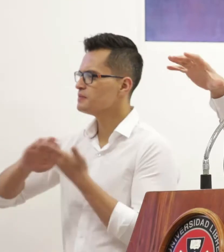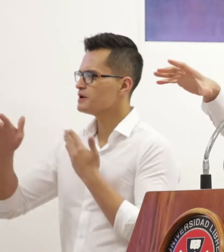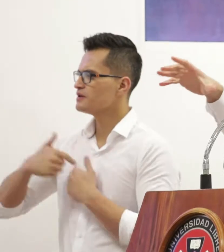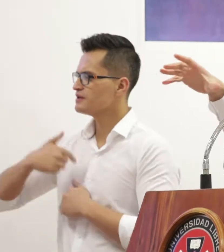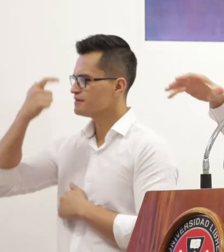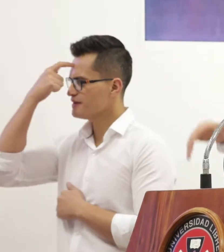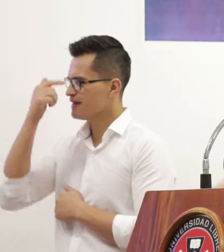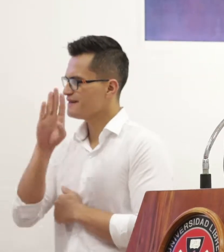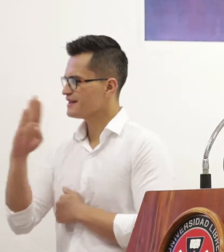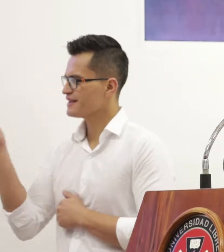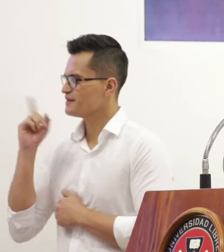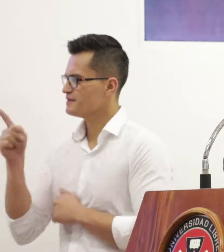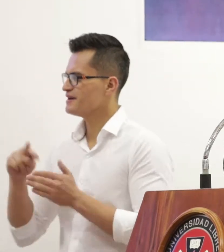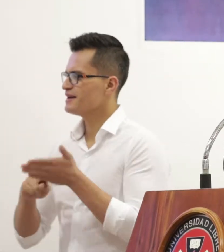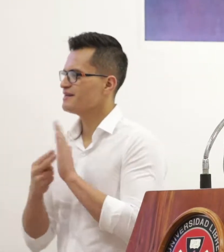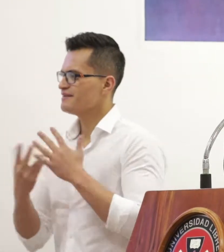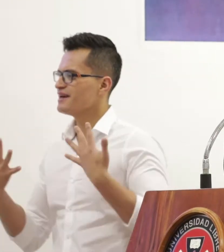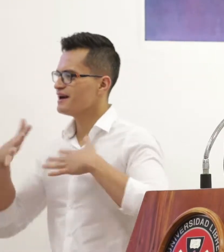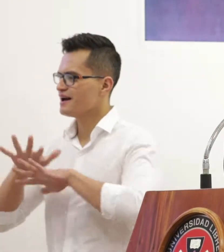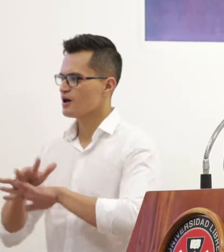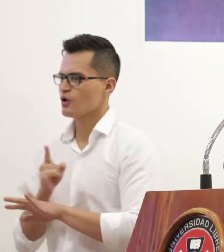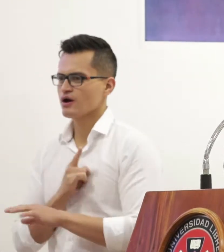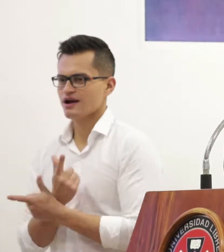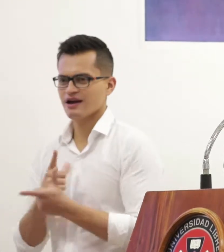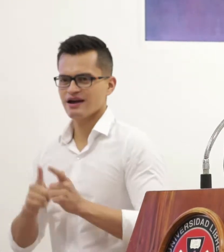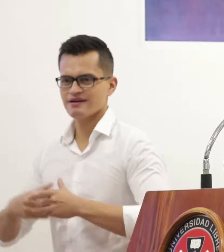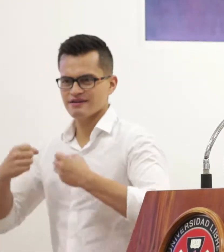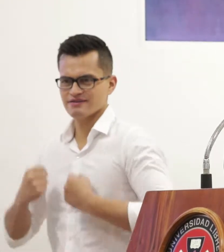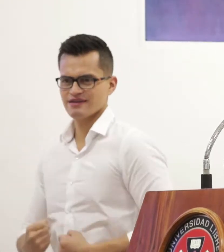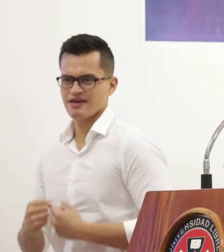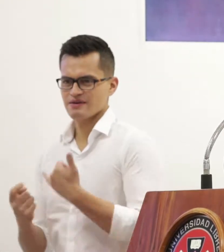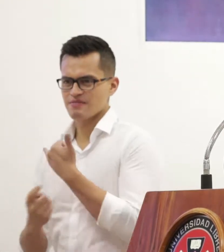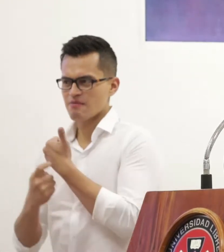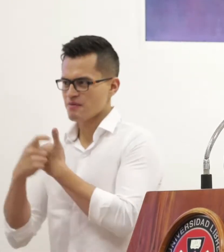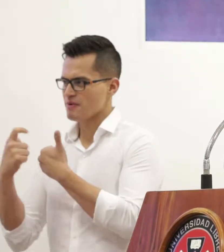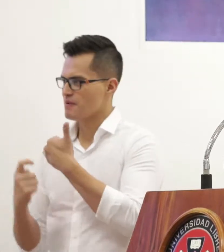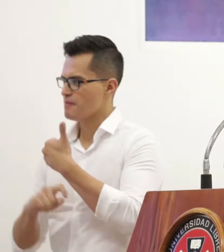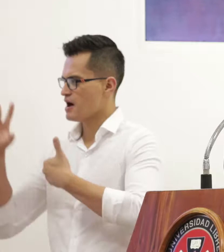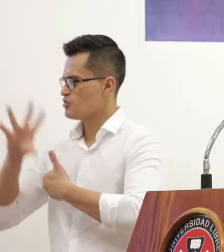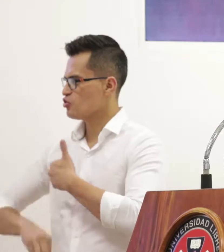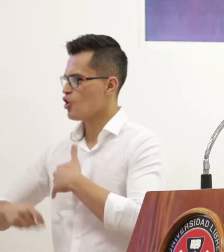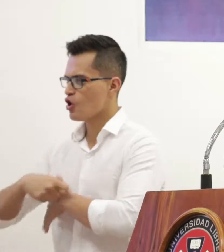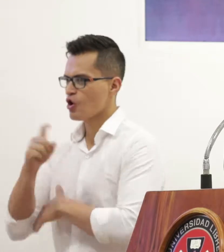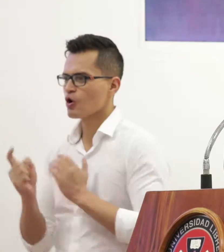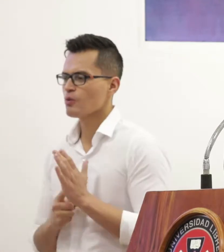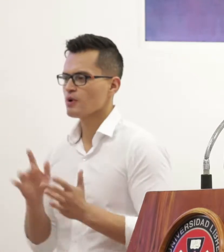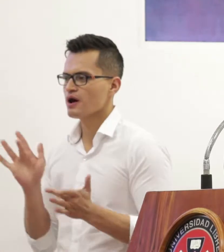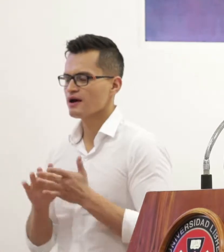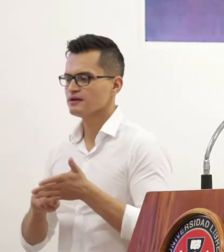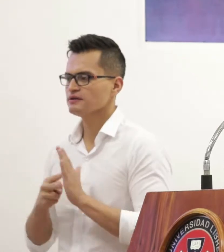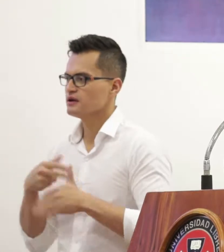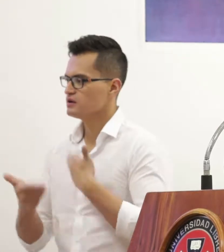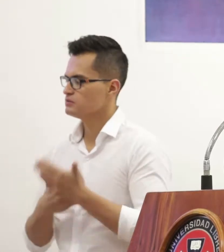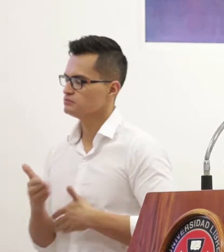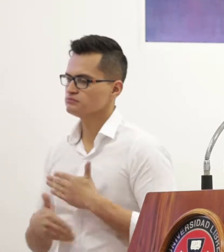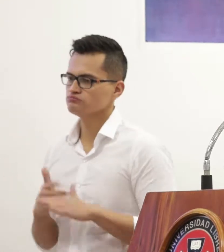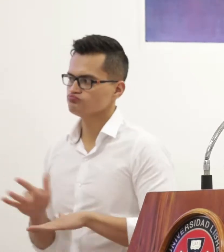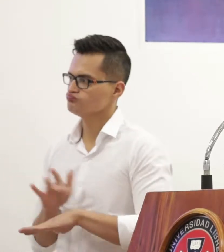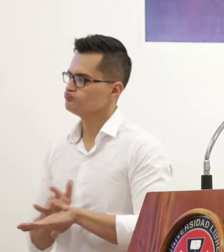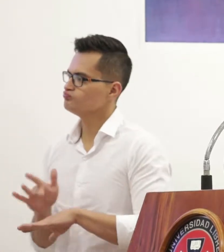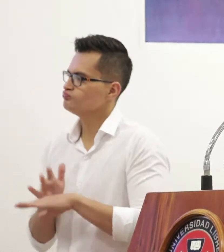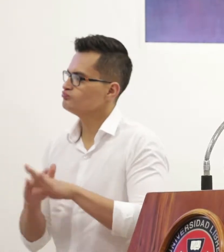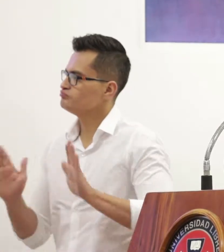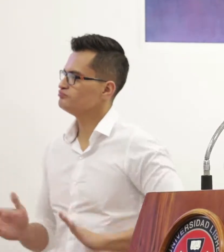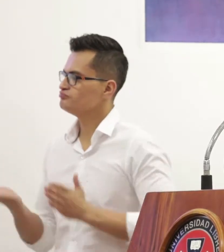red completa de la Universidad Libre, con todas las sedes que tiene en todo el país, para tratar de impulsar esta